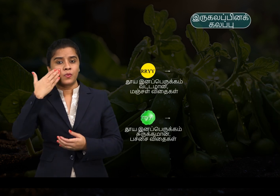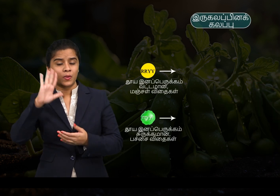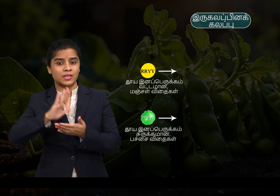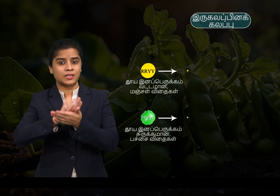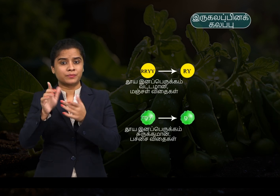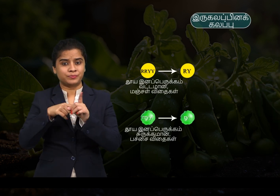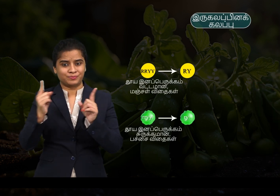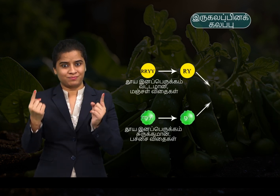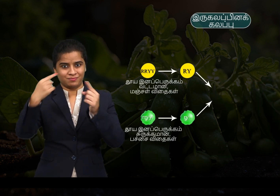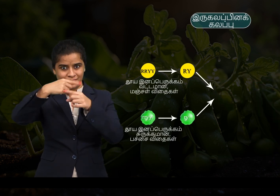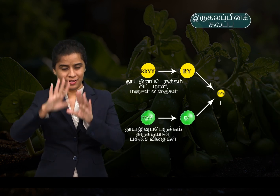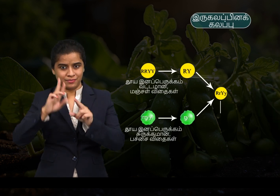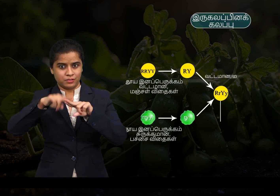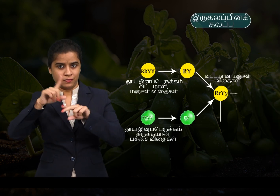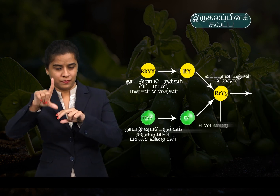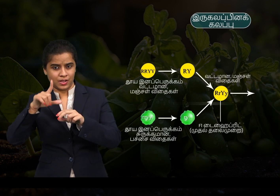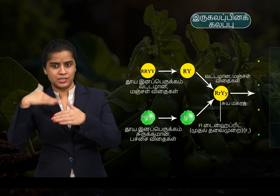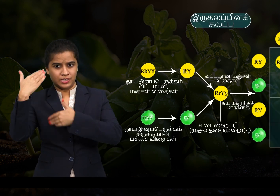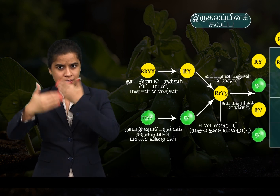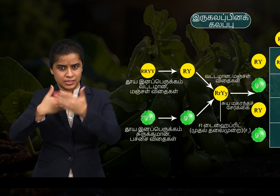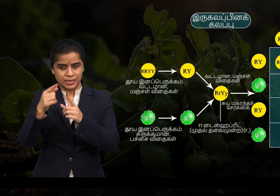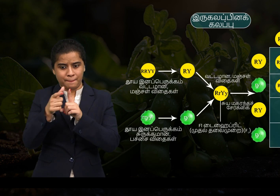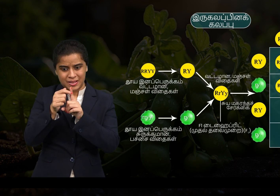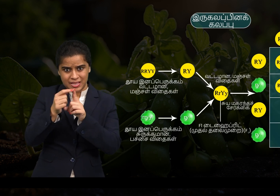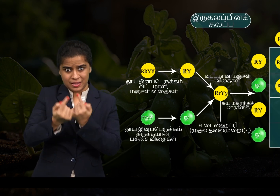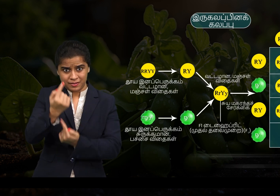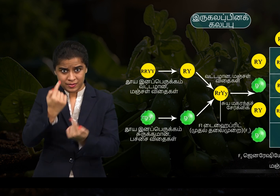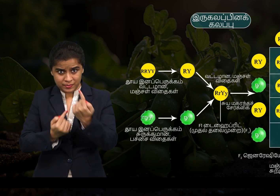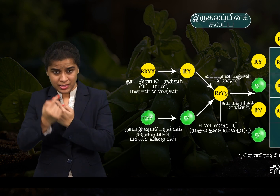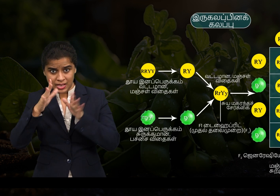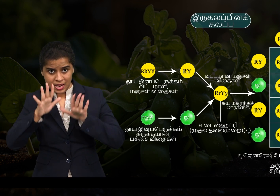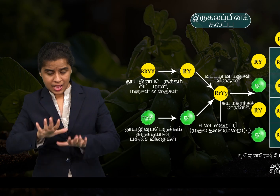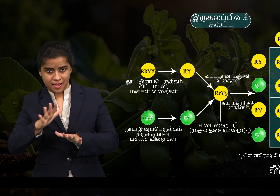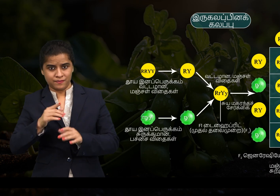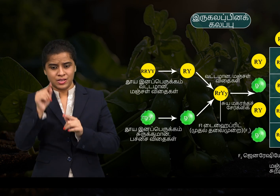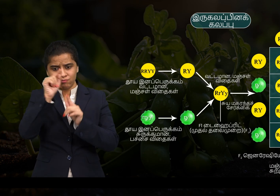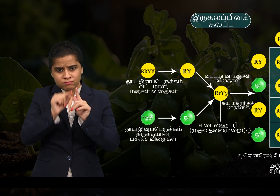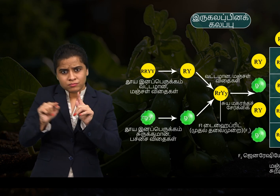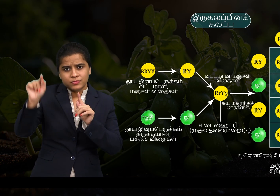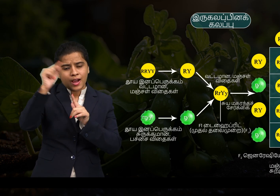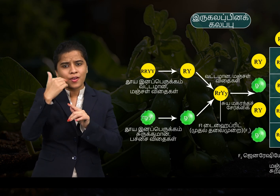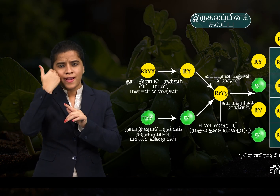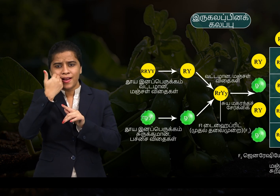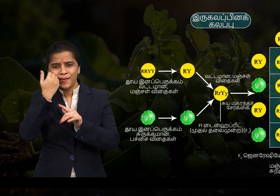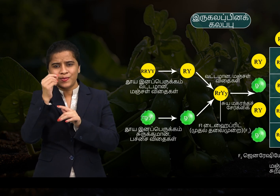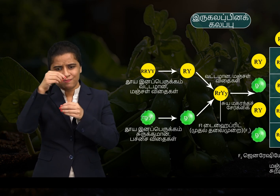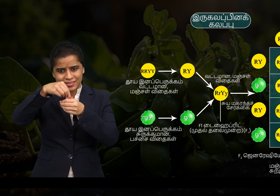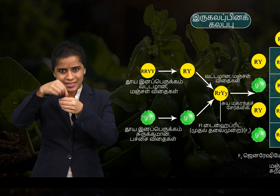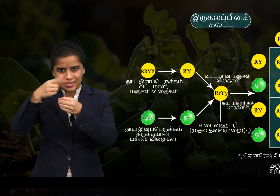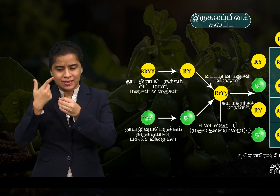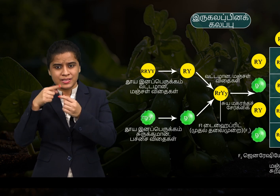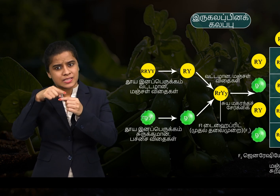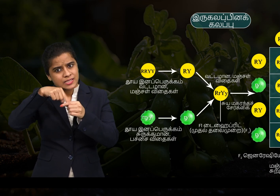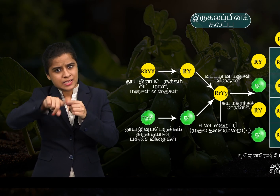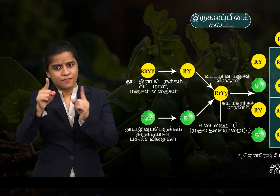உருண்டை மஞ்சள் விதைகளை கொண்ட F1 தலைமுறை பட்டாணி செடிகளின் கலப்பினங்கள் சுய மகரந்த